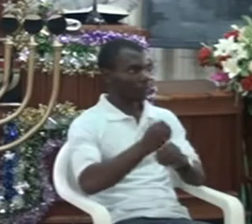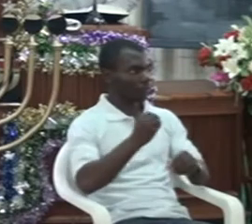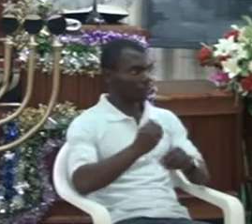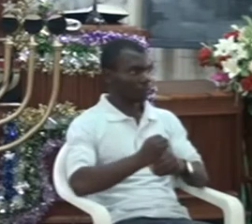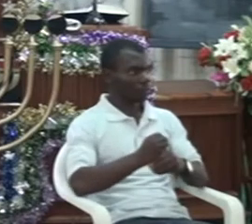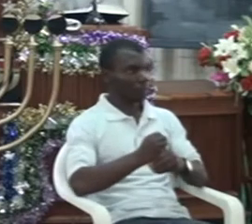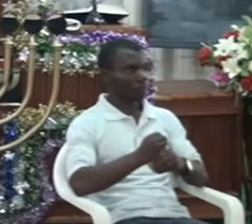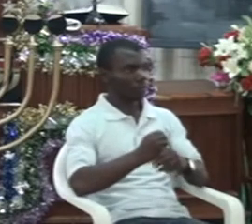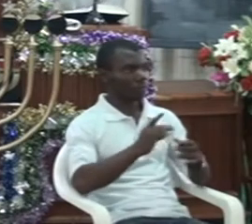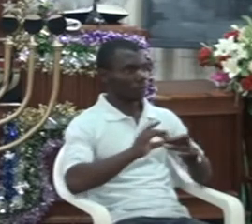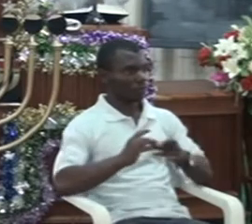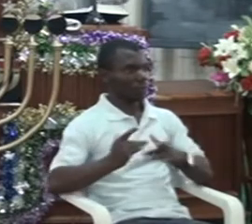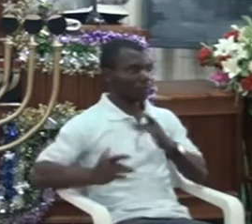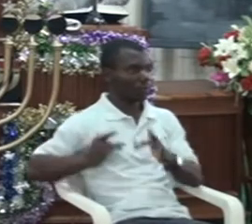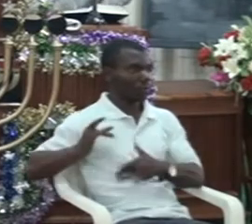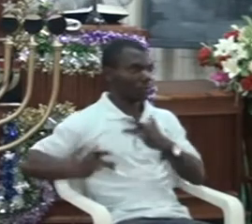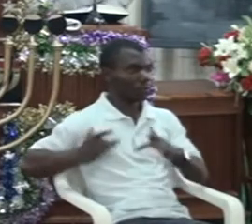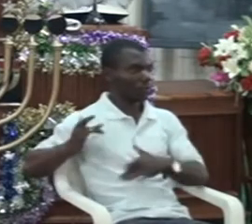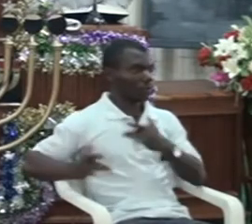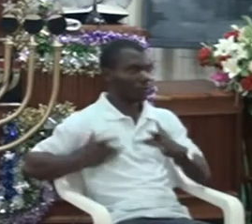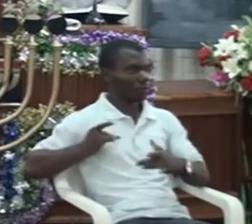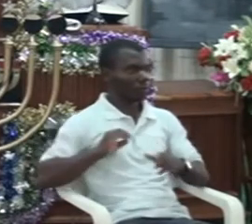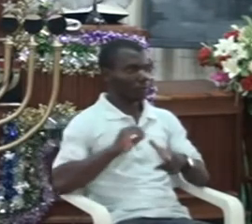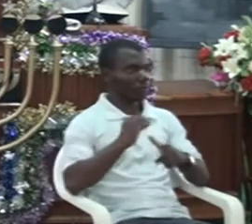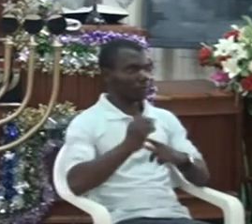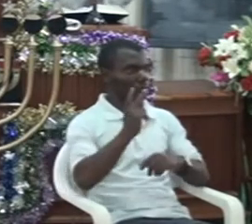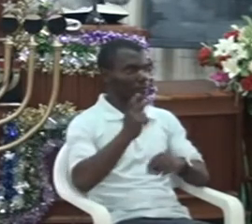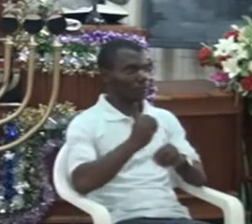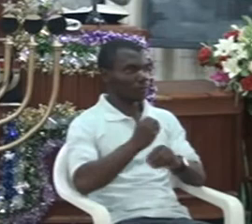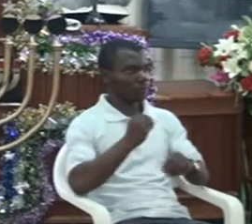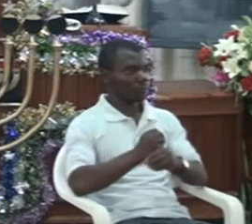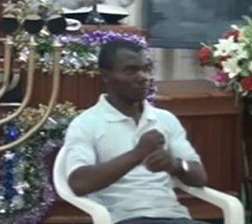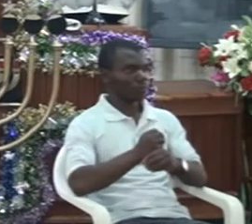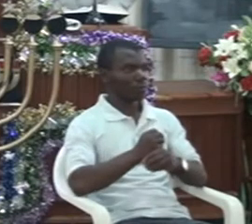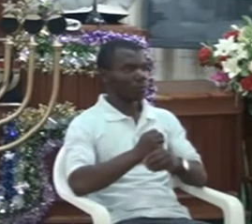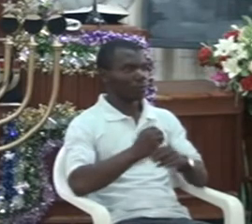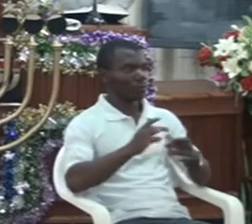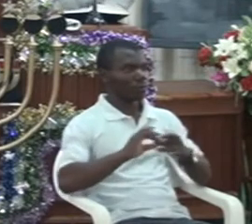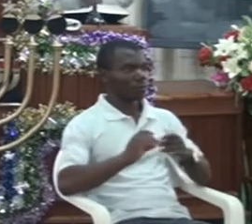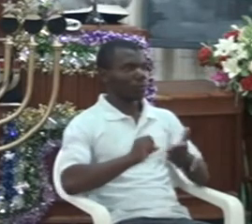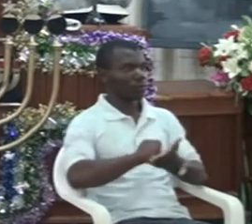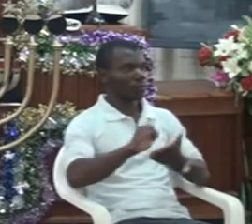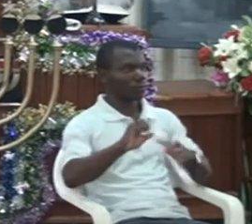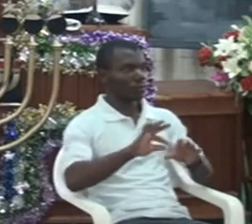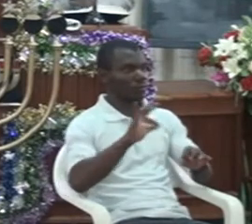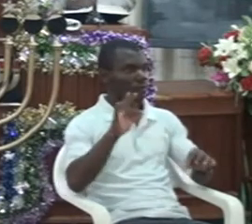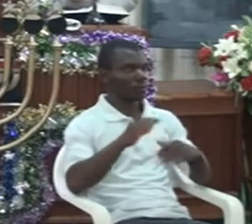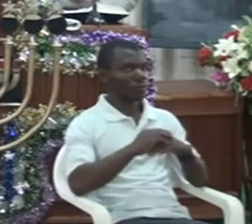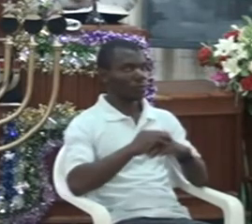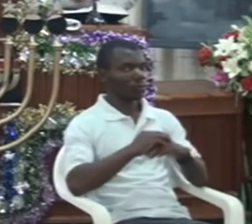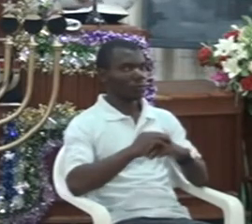œuvres de la grâce ou les trois œuvres du